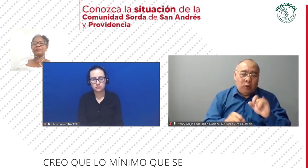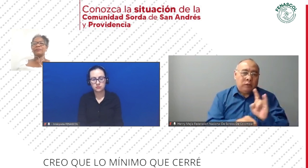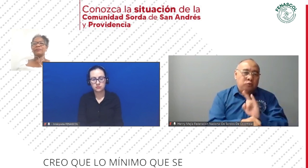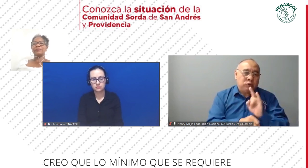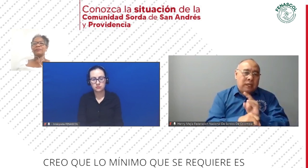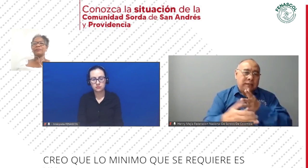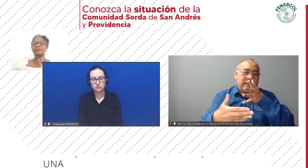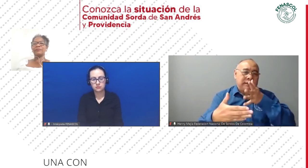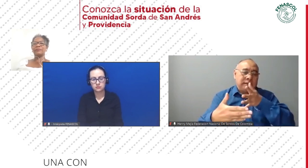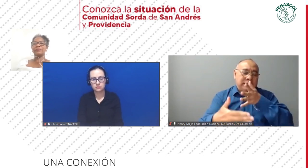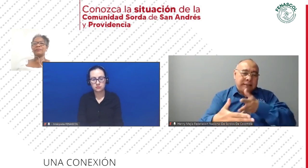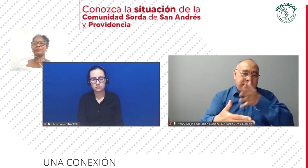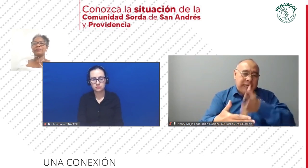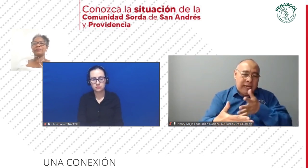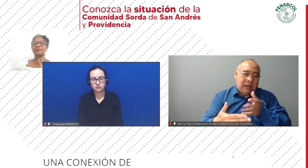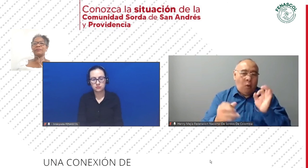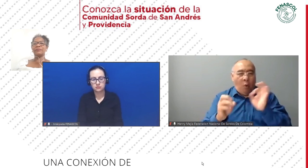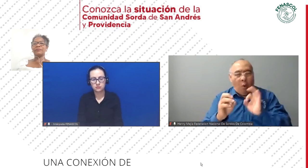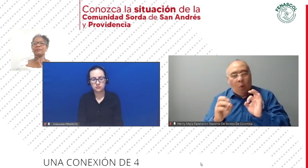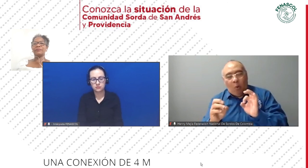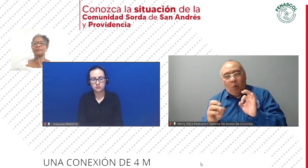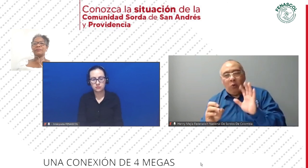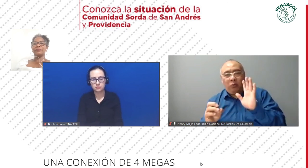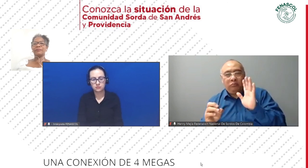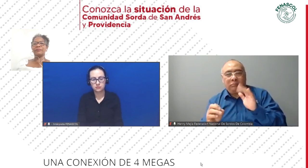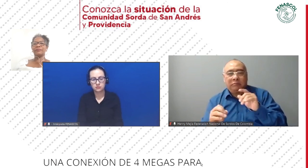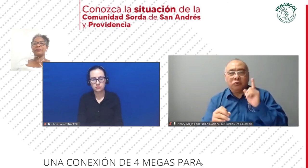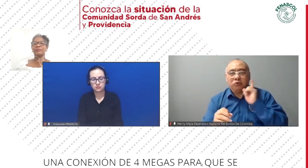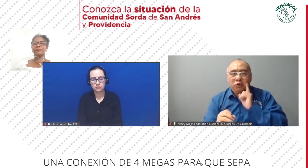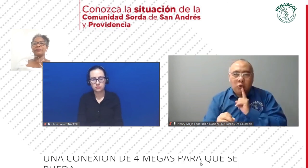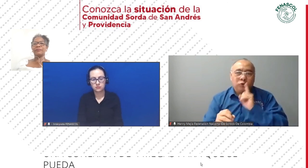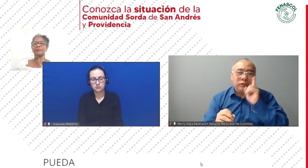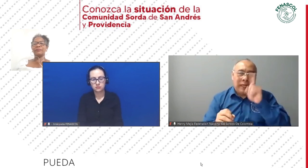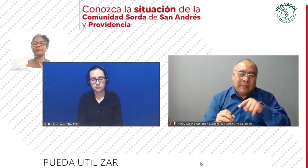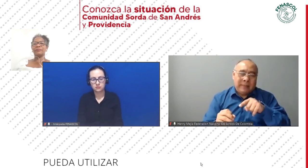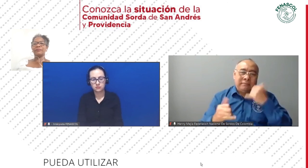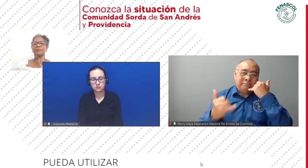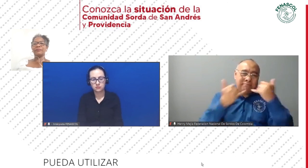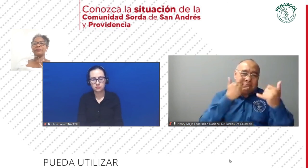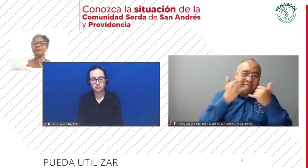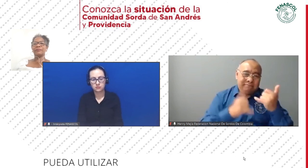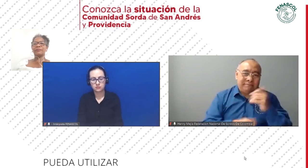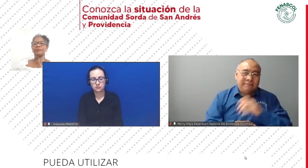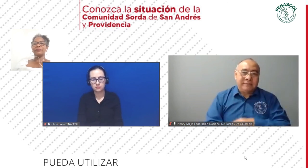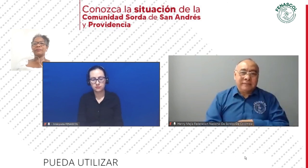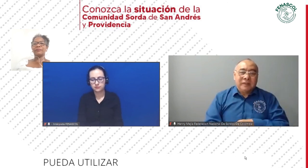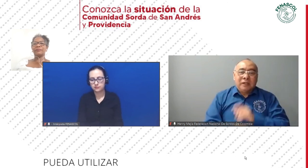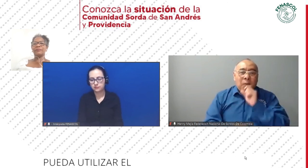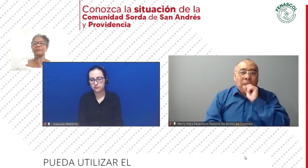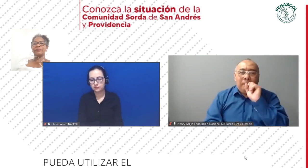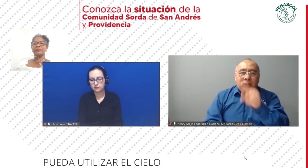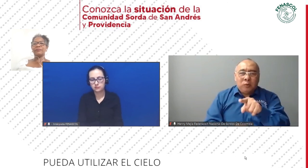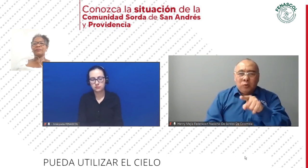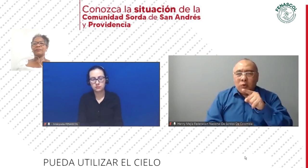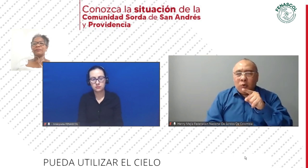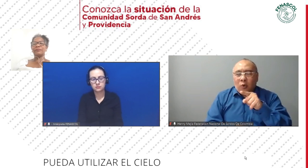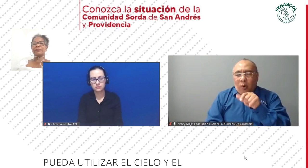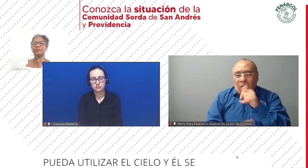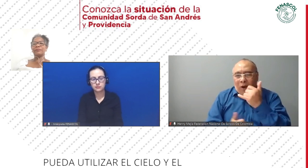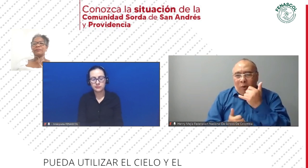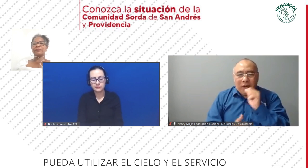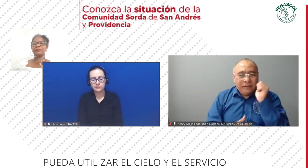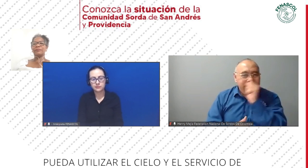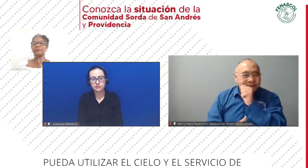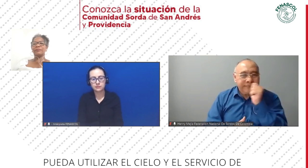que se requiere es una conexión de 4 megas para que se pueda utilizar en el cielo y el